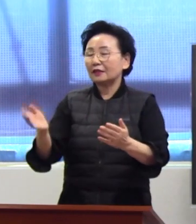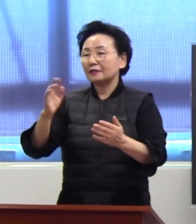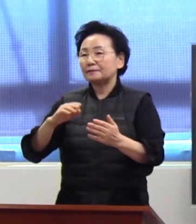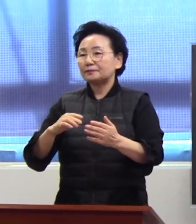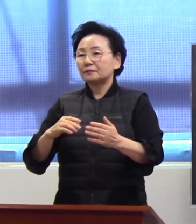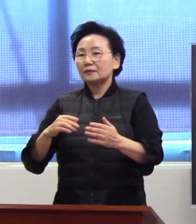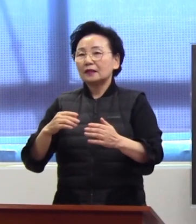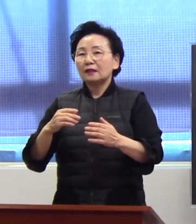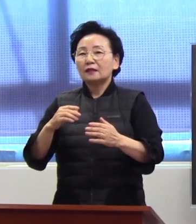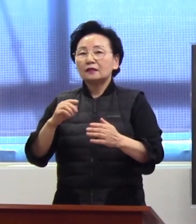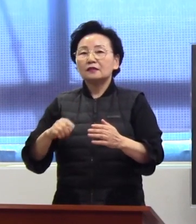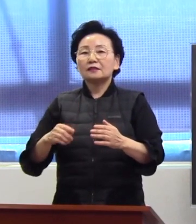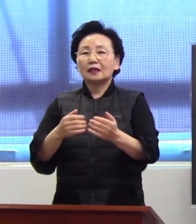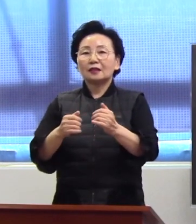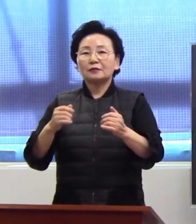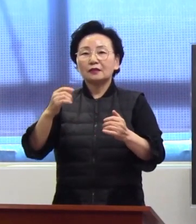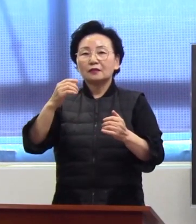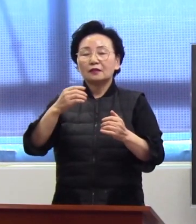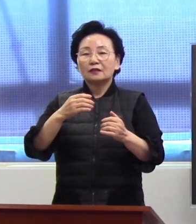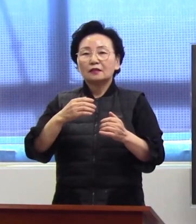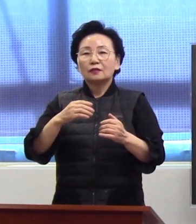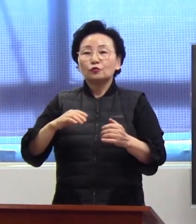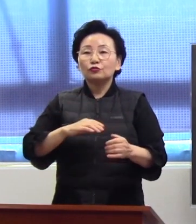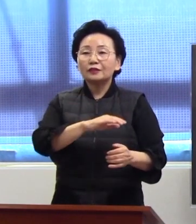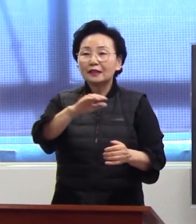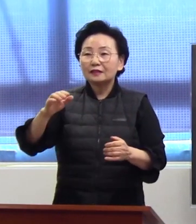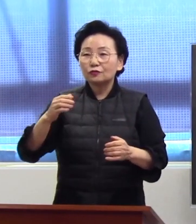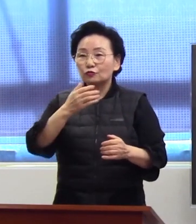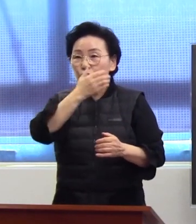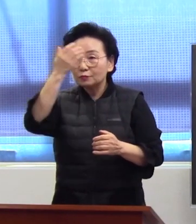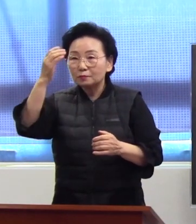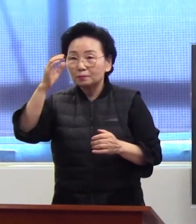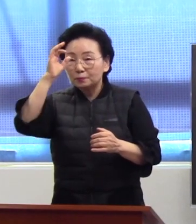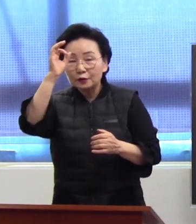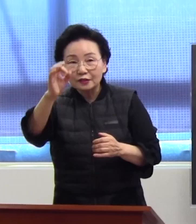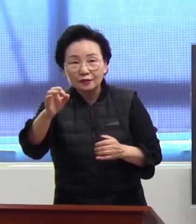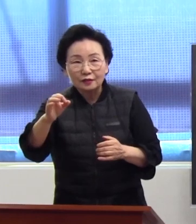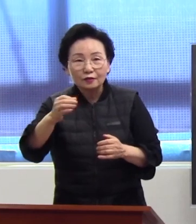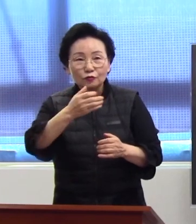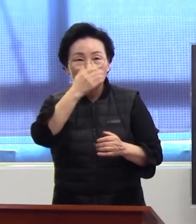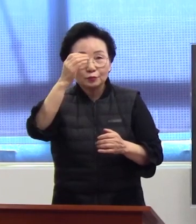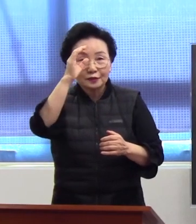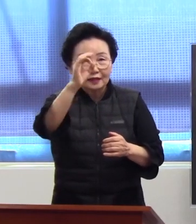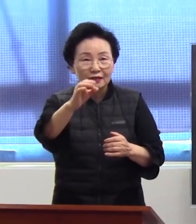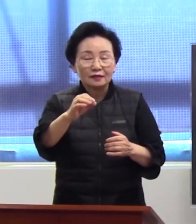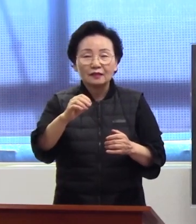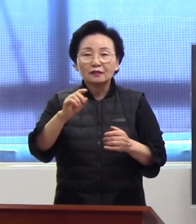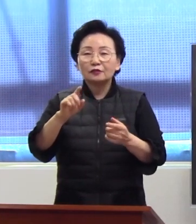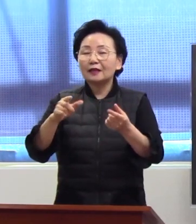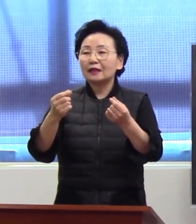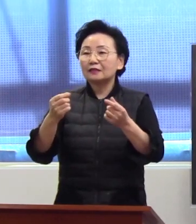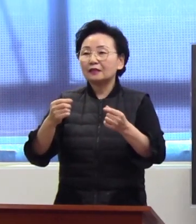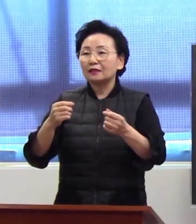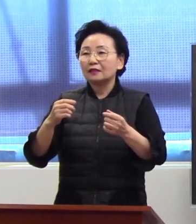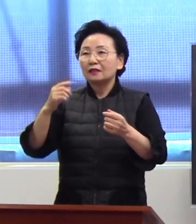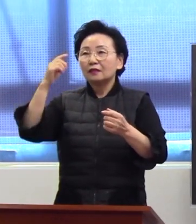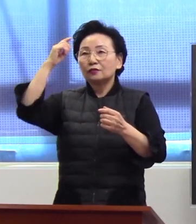그런데 그 사람이 우리가 이제 꿈 보잖아. 그와 같이